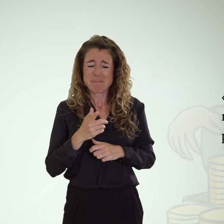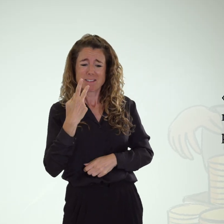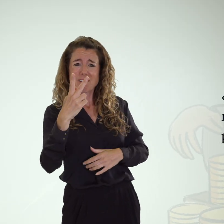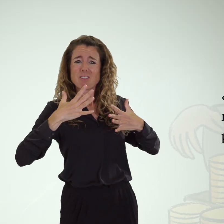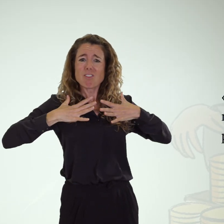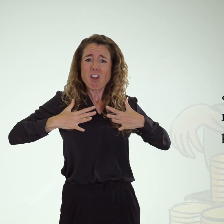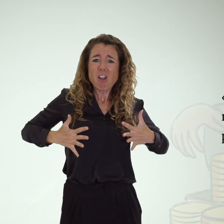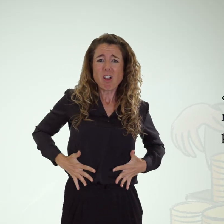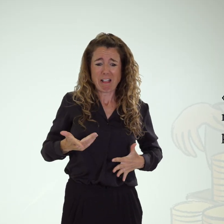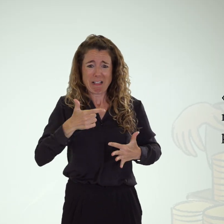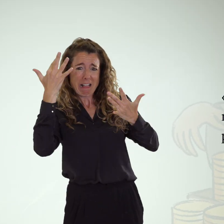corps.